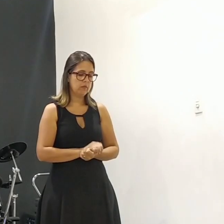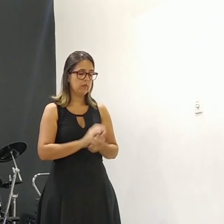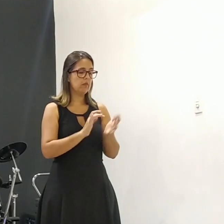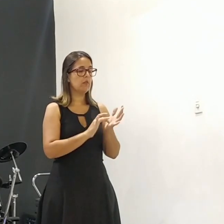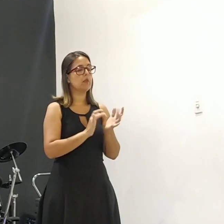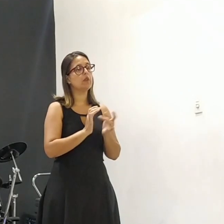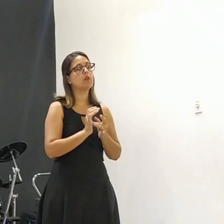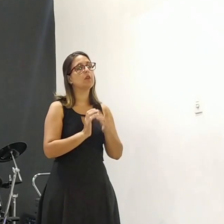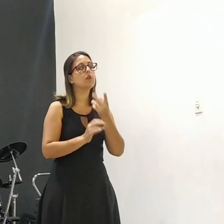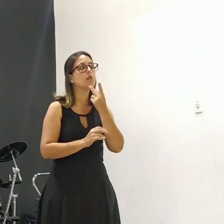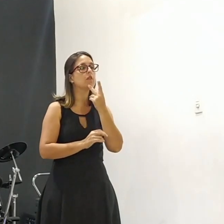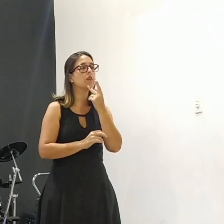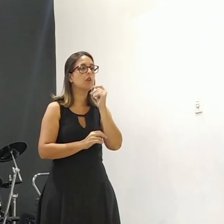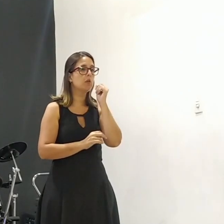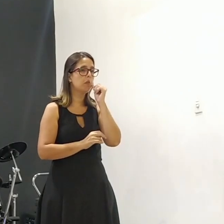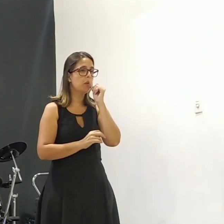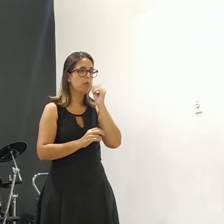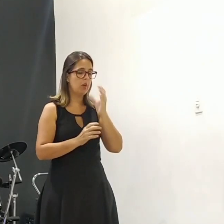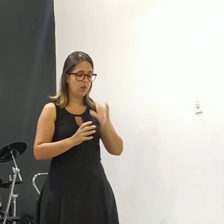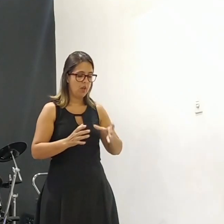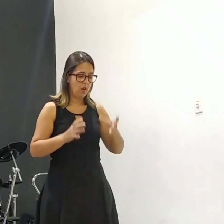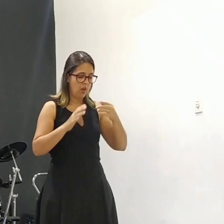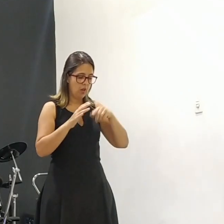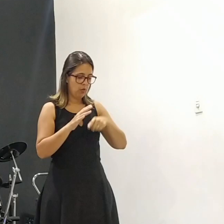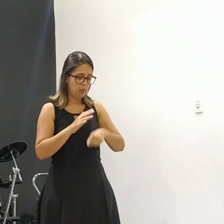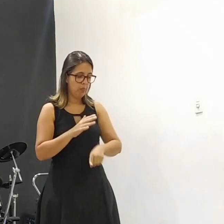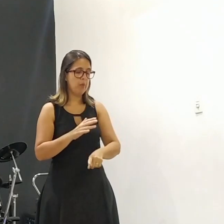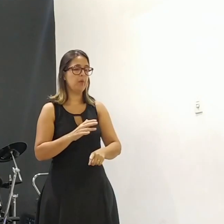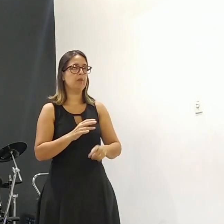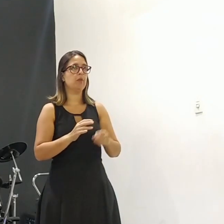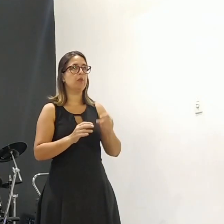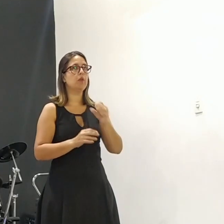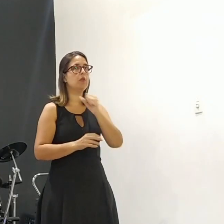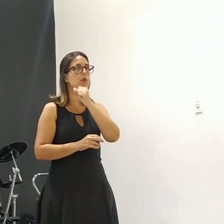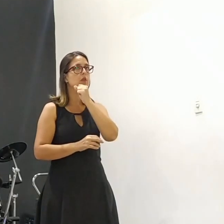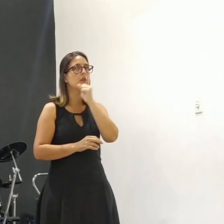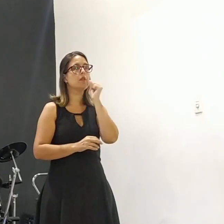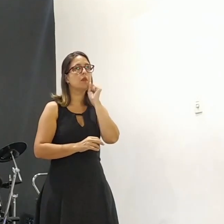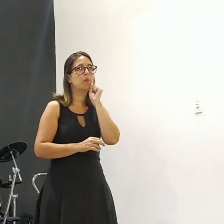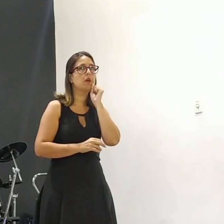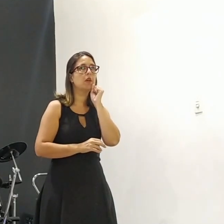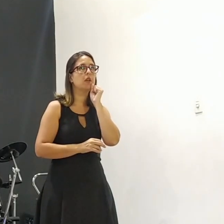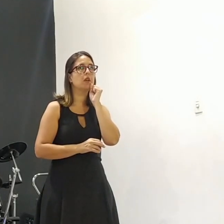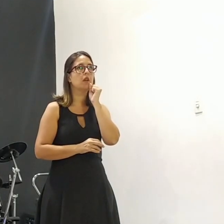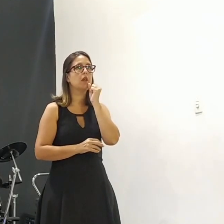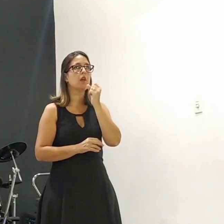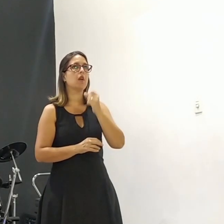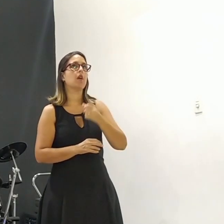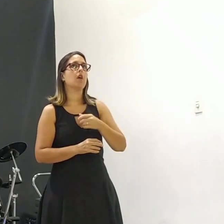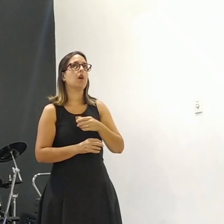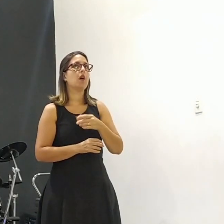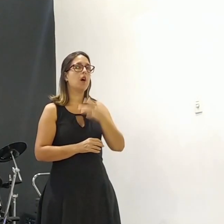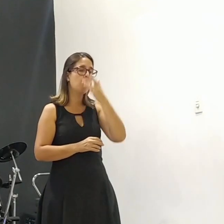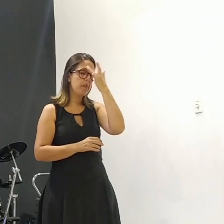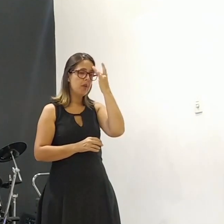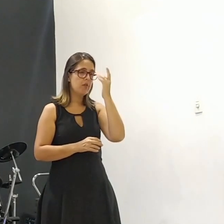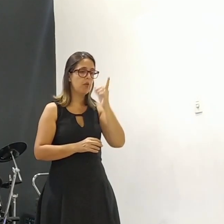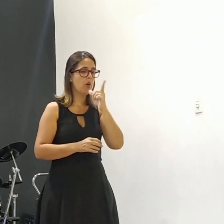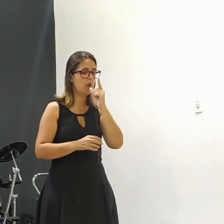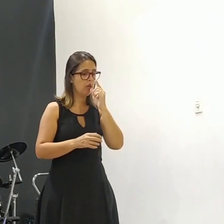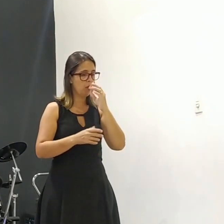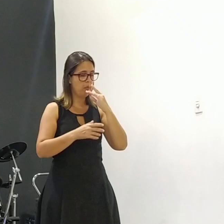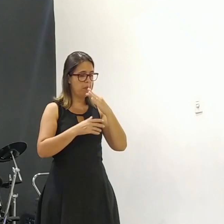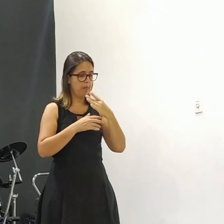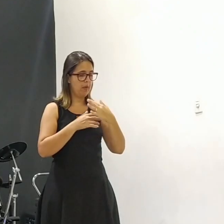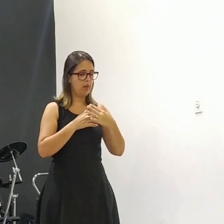Jesus falando com aquela mulher ali no poço de Samaria, ele vai dizer assim: mas aquele que beber da água que